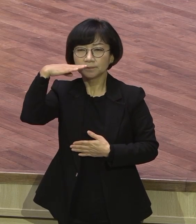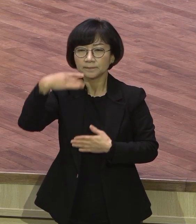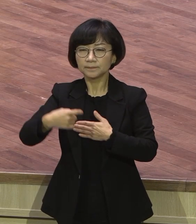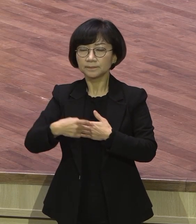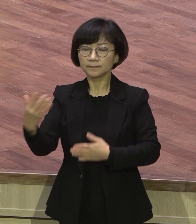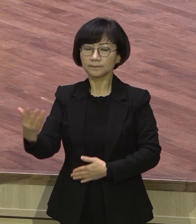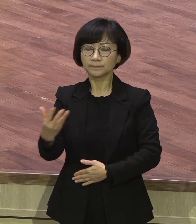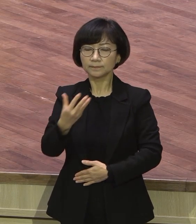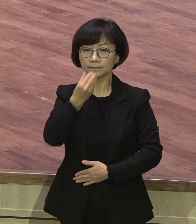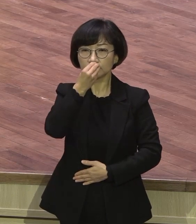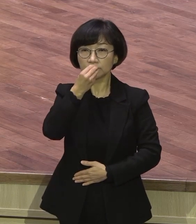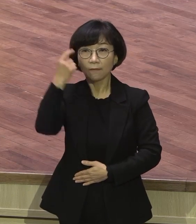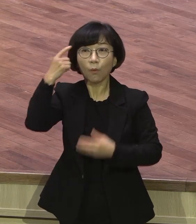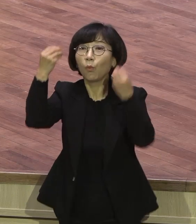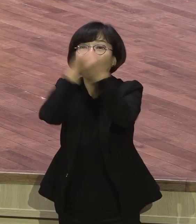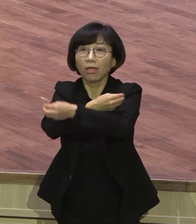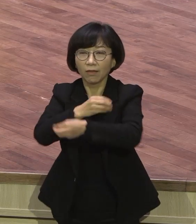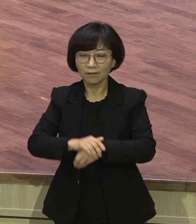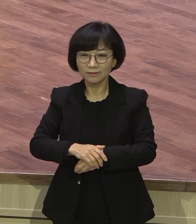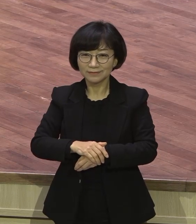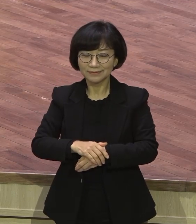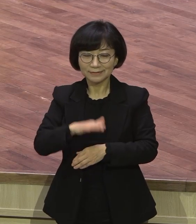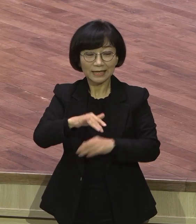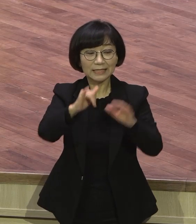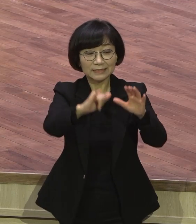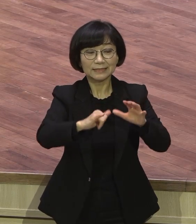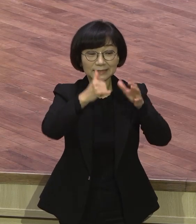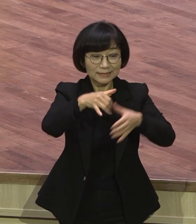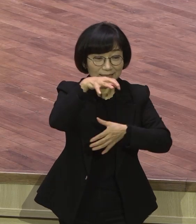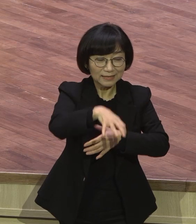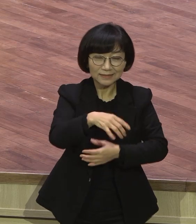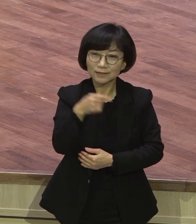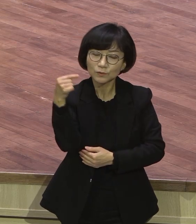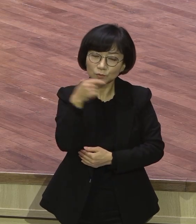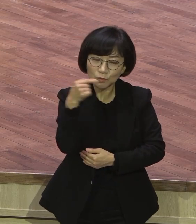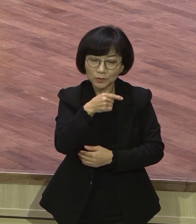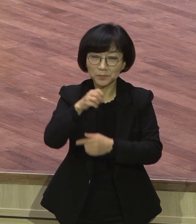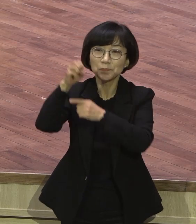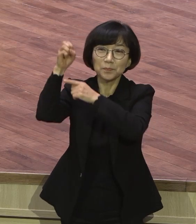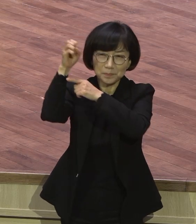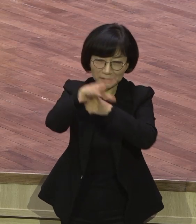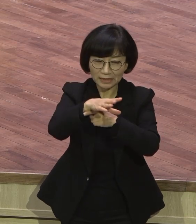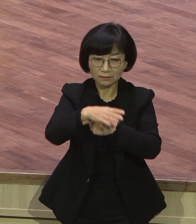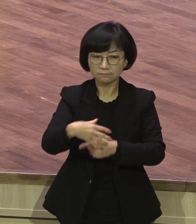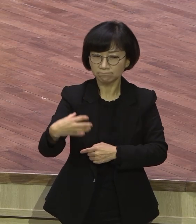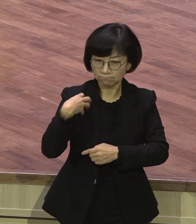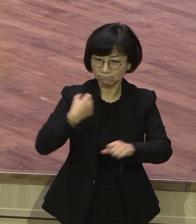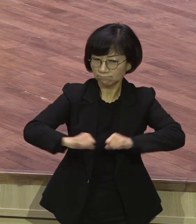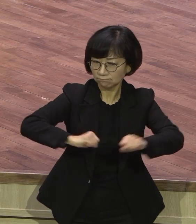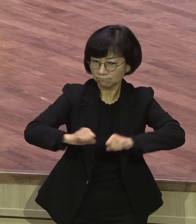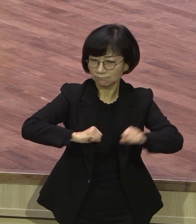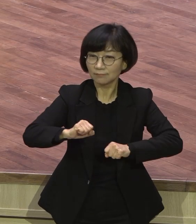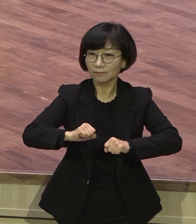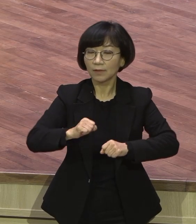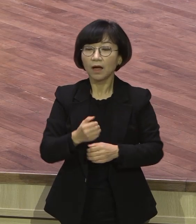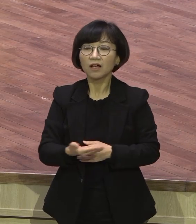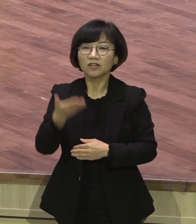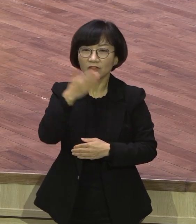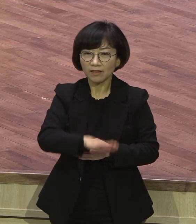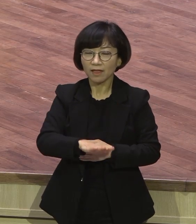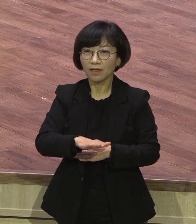세상에서 소금과 빚의 사명을 감당하라고 말씀하셨는데 경건하게 산다고